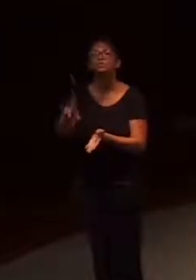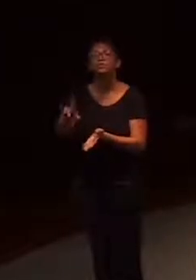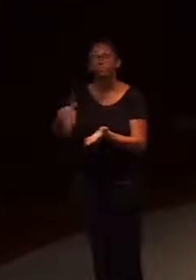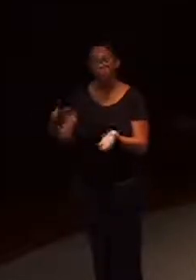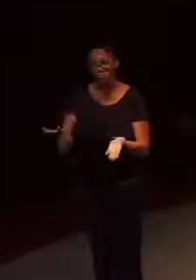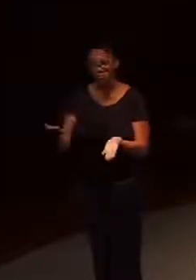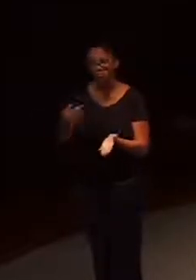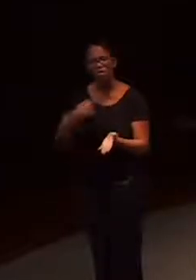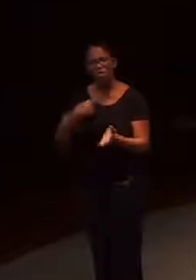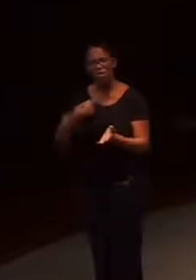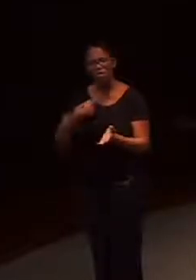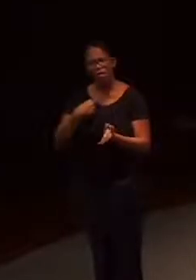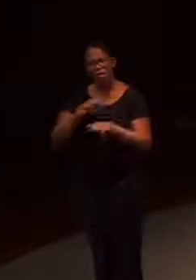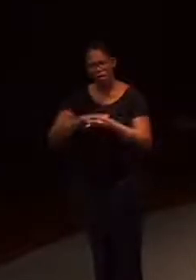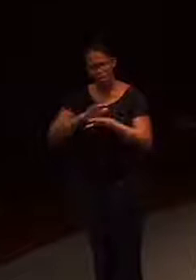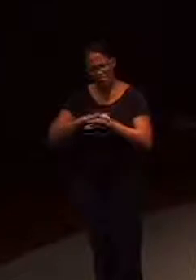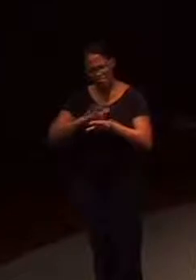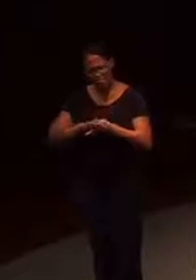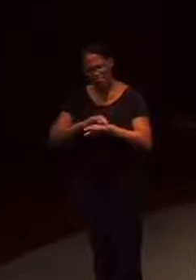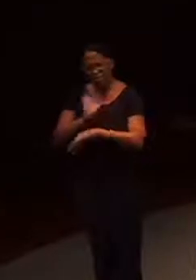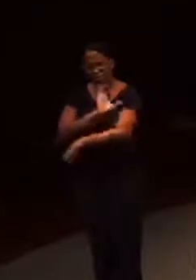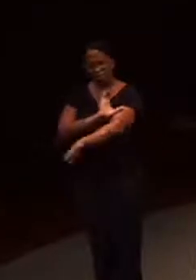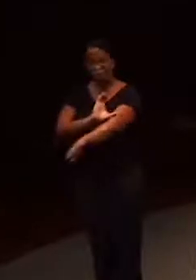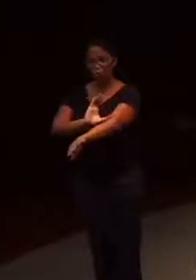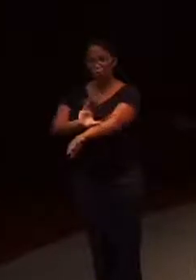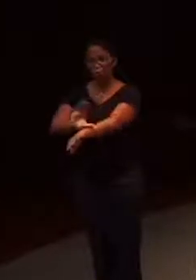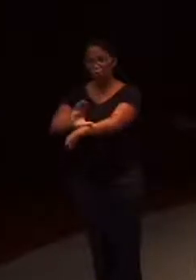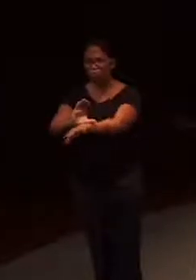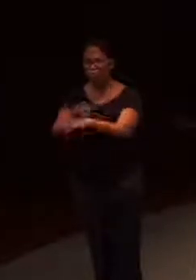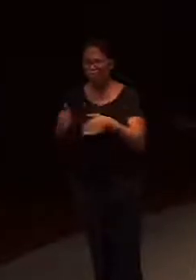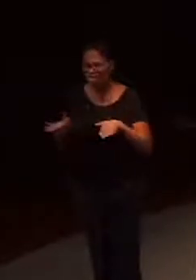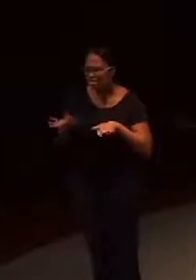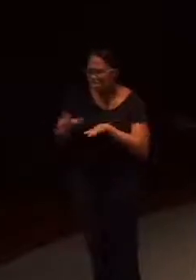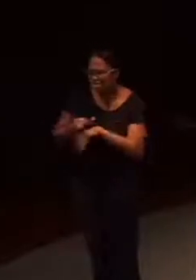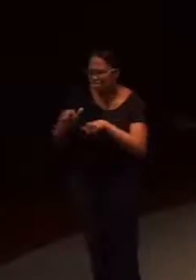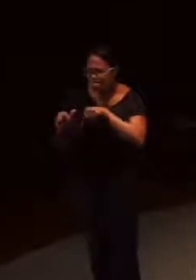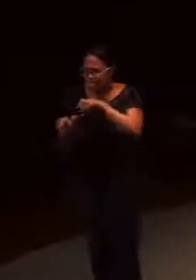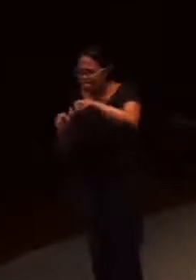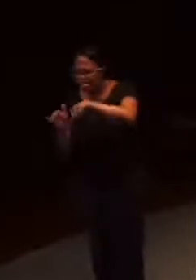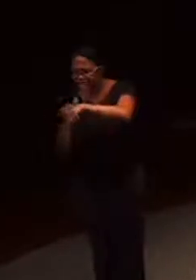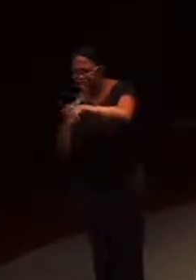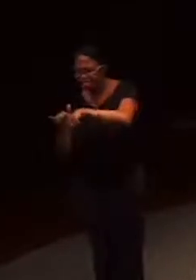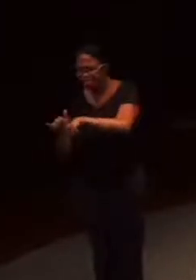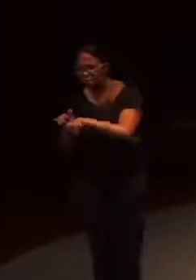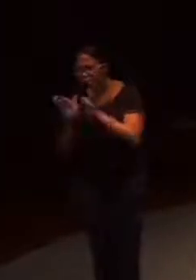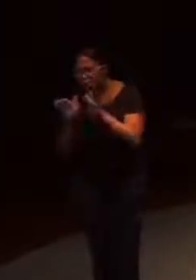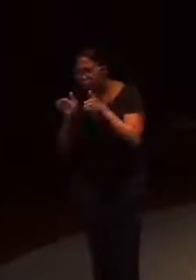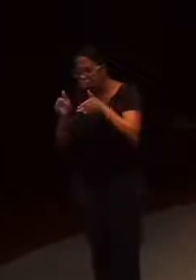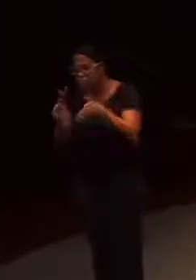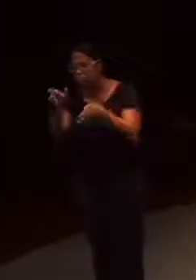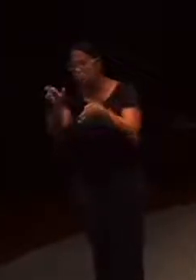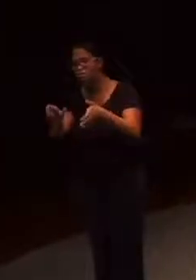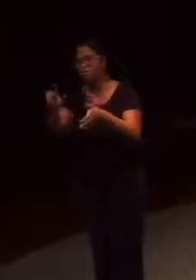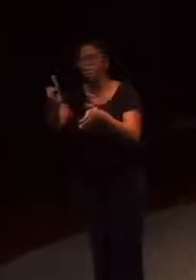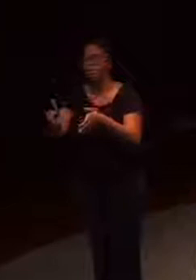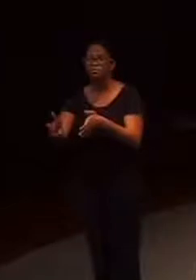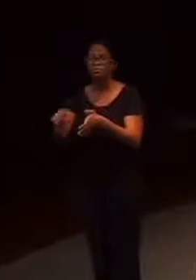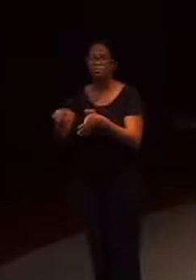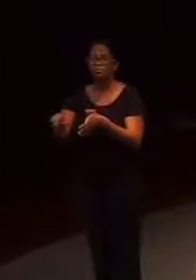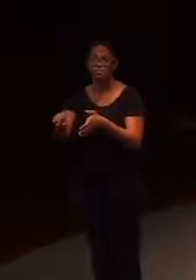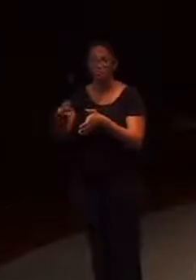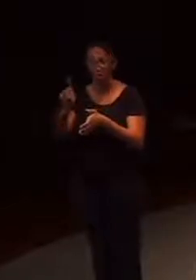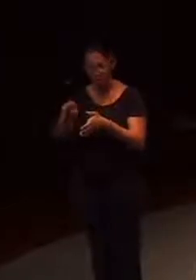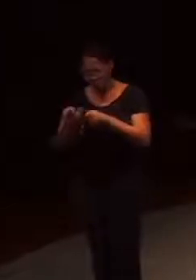implementarmos, fazermos uma inflexão na cultura institucional sobre a abordagem das pessoas com deficiência, ou seja, isso faz parte